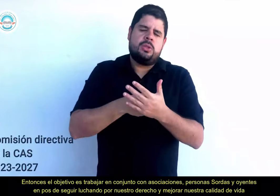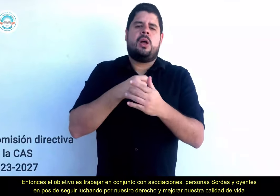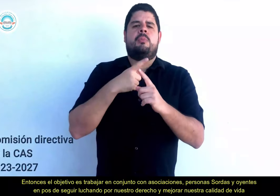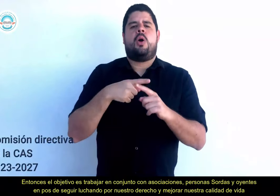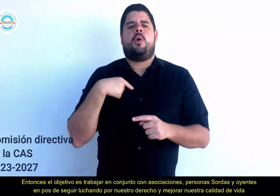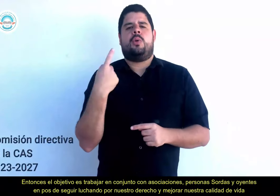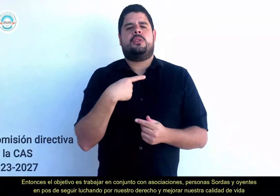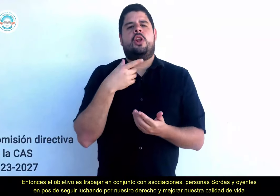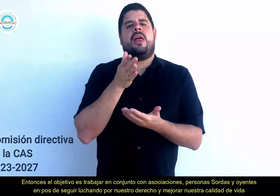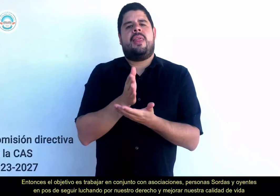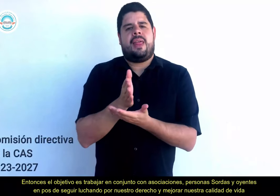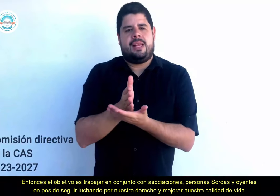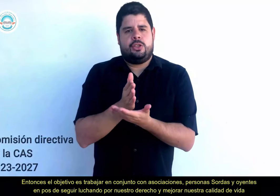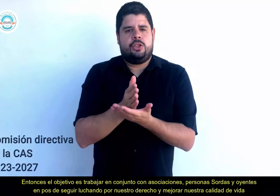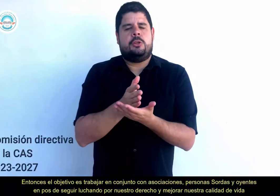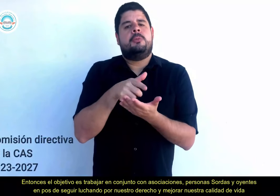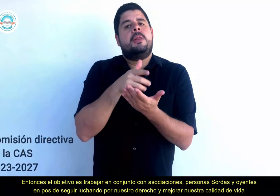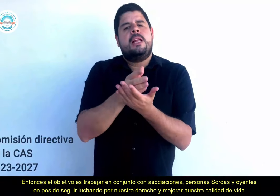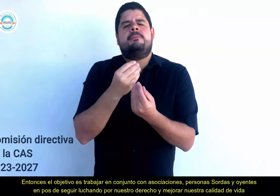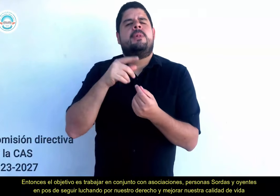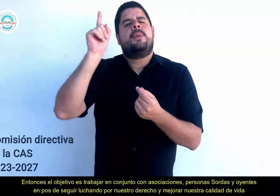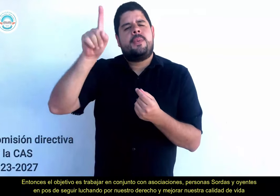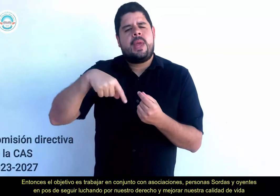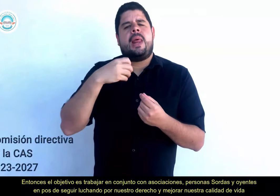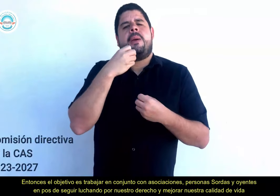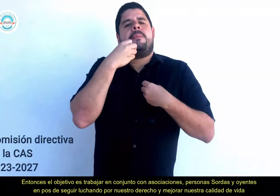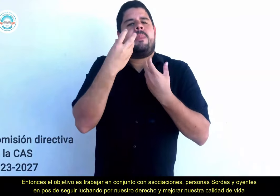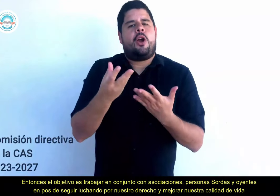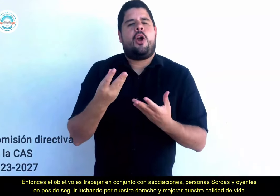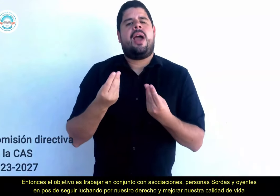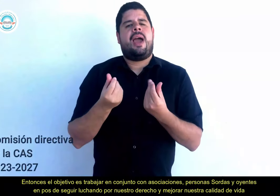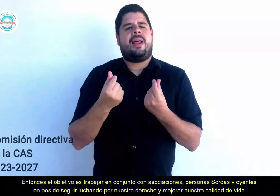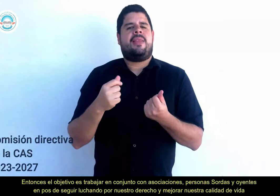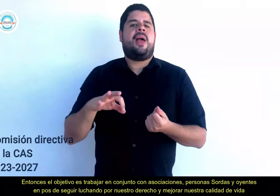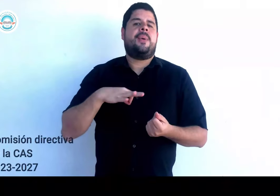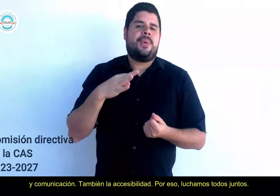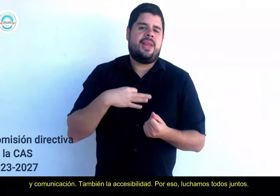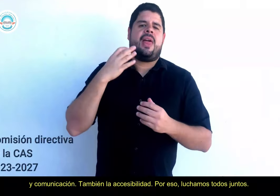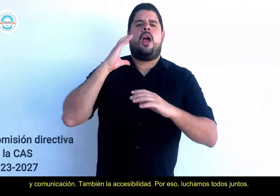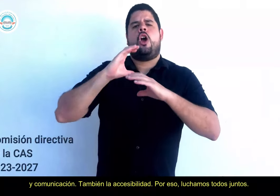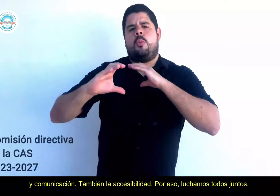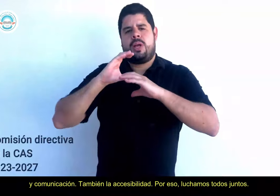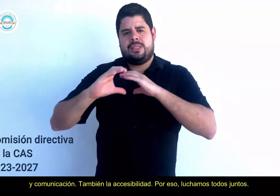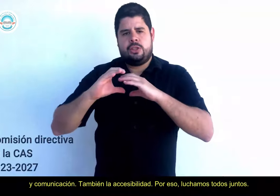luchando por nuestro derecho y mejorar nuestra calidad de vida y comunicación.